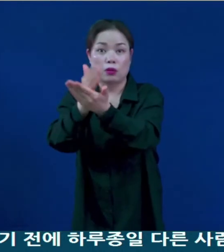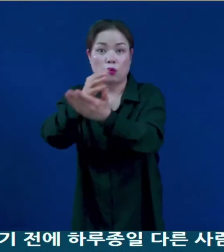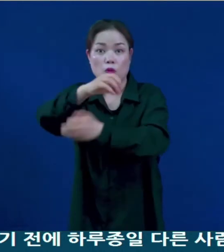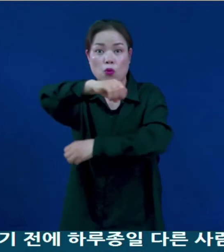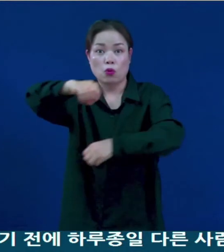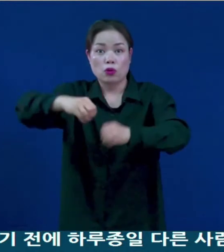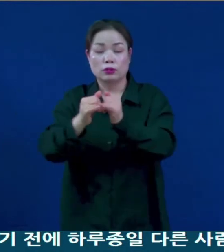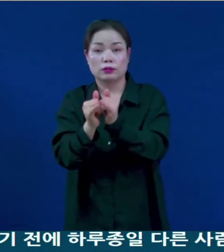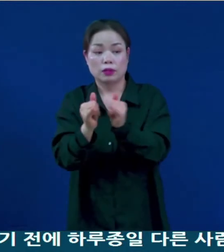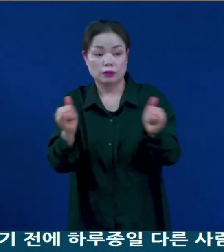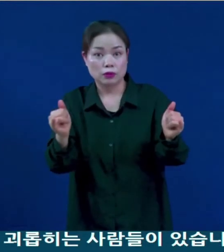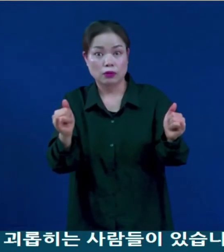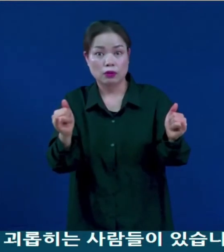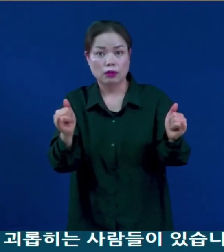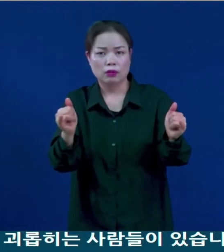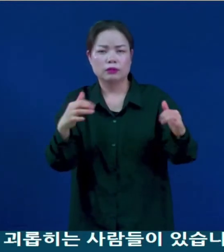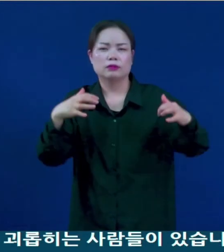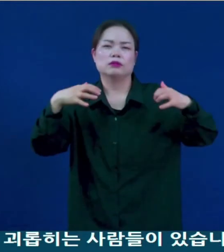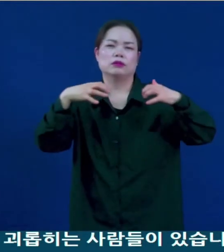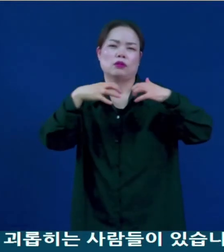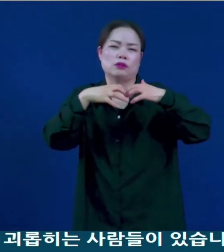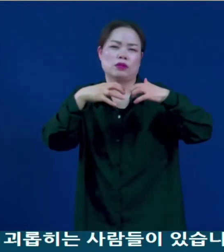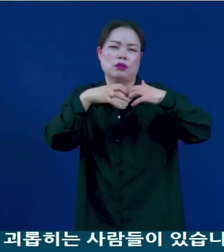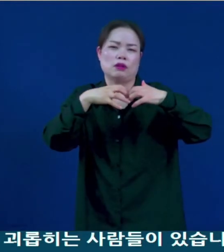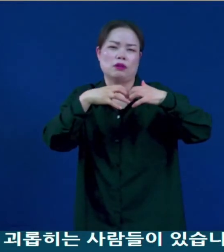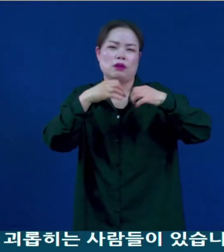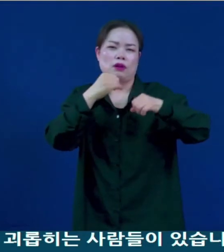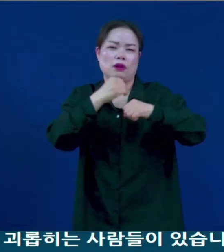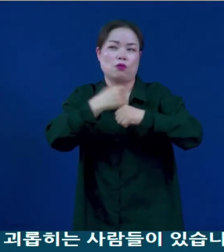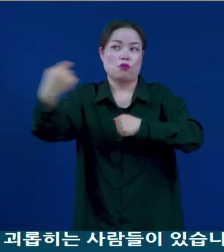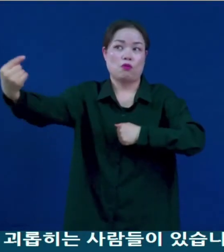그 사람들과 전쟁을 하라고 말씀합니다.